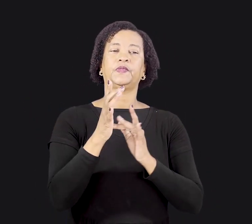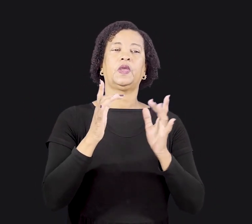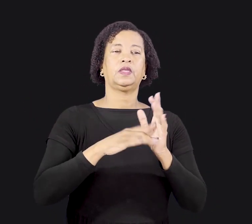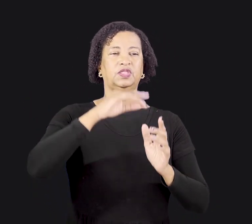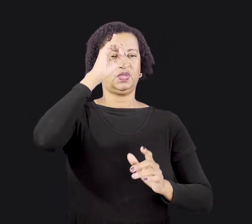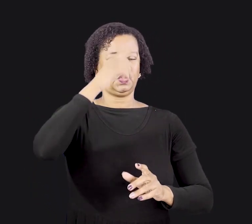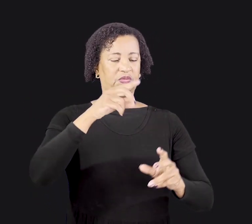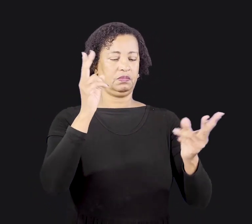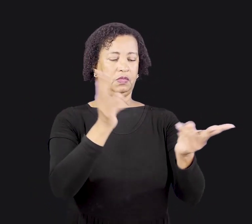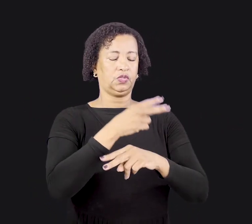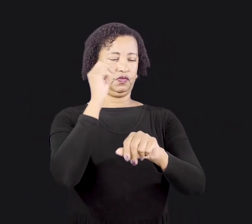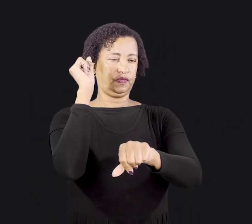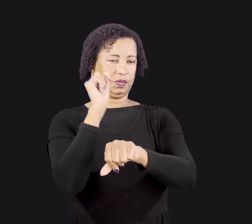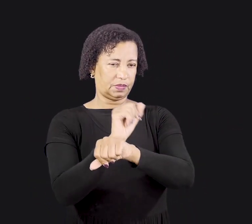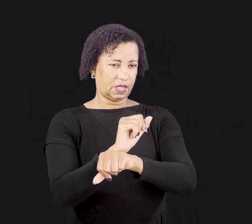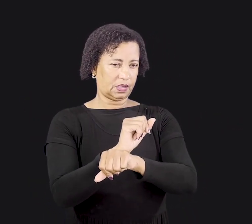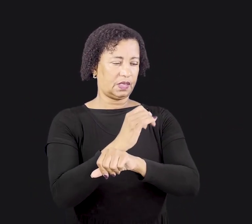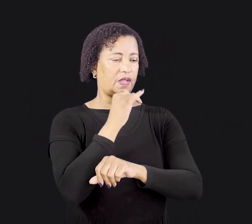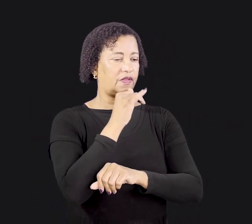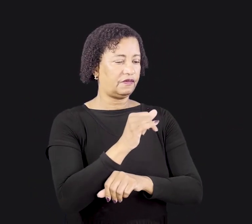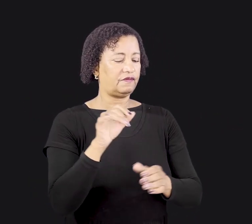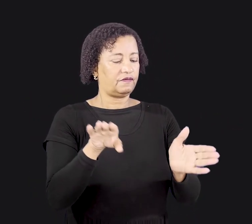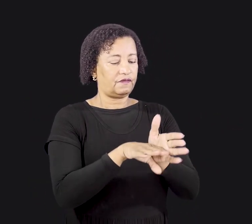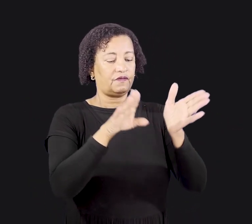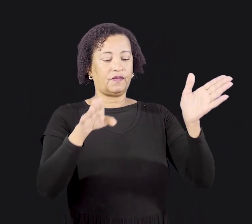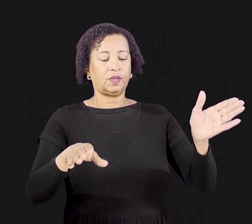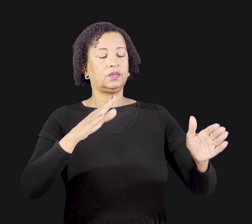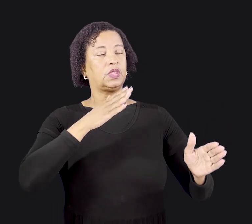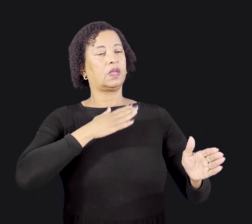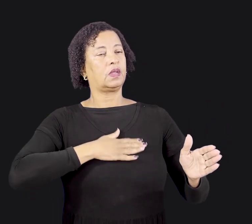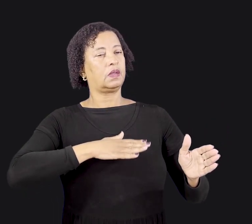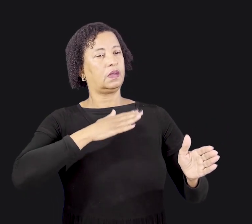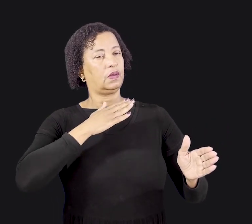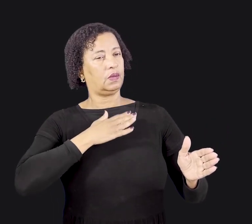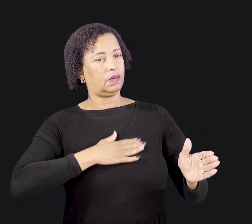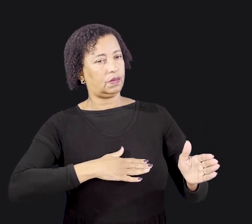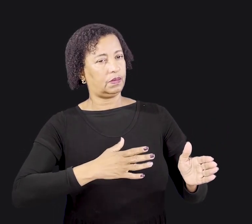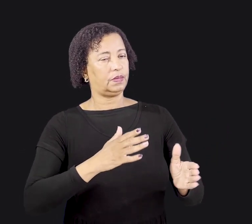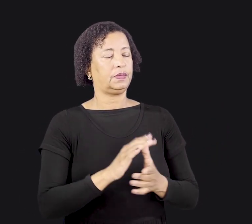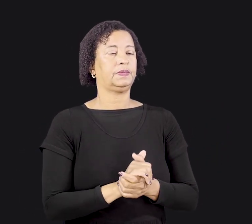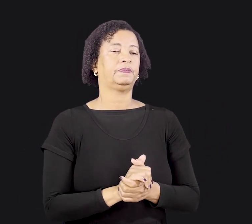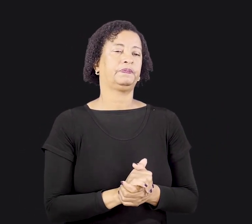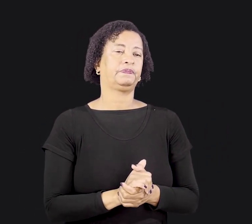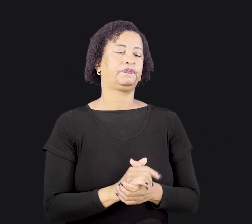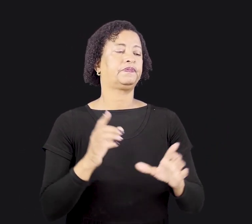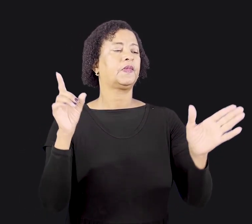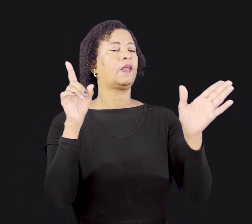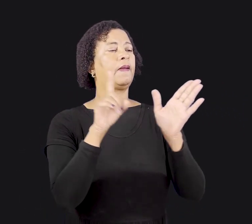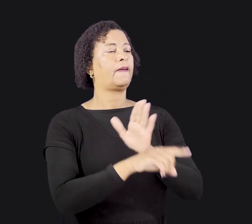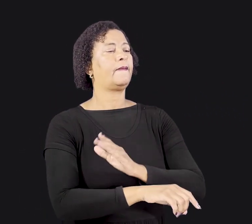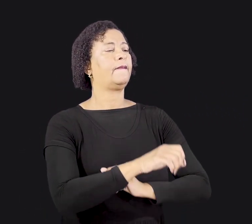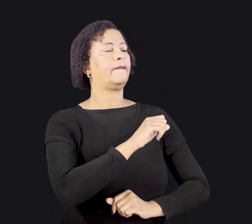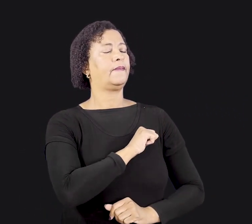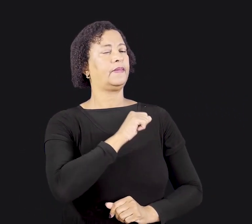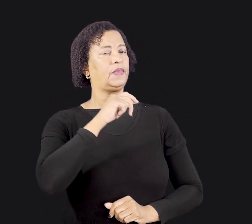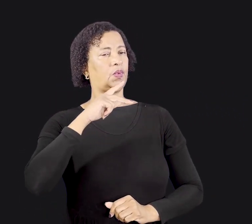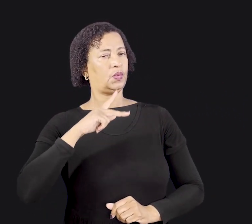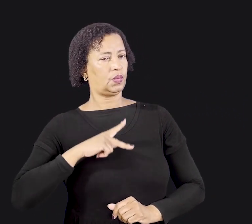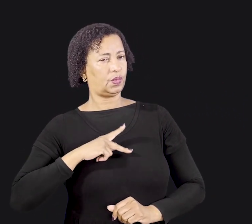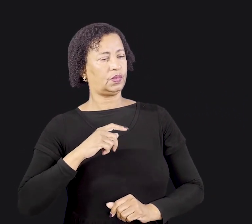disse ao mar: Aquiete-se, acalme-se. E perguntou aos apóstolos: Por que